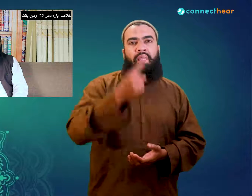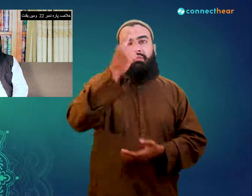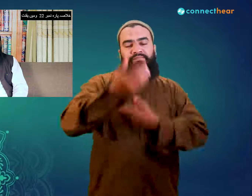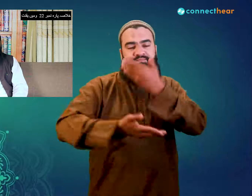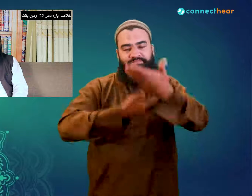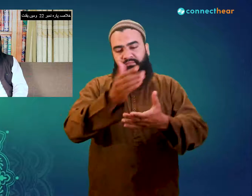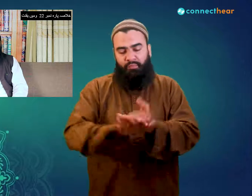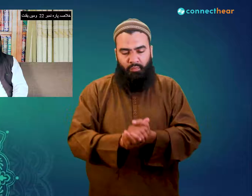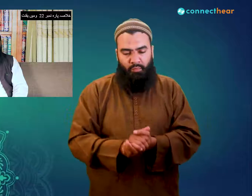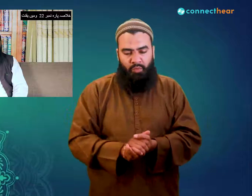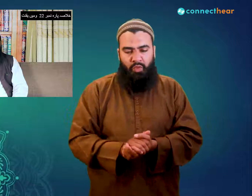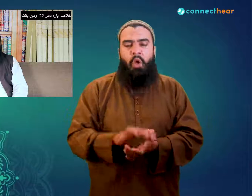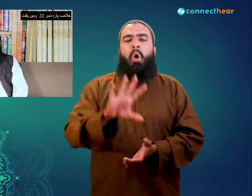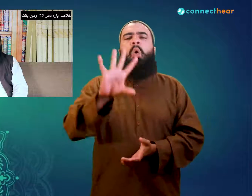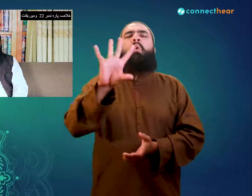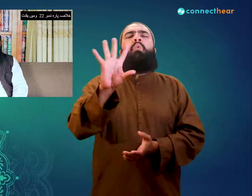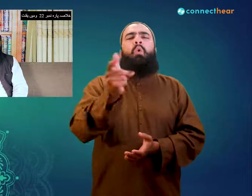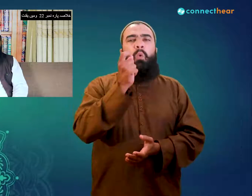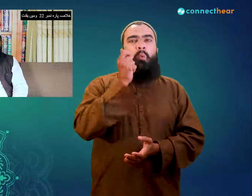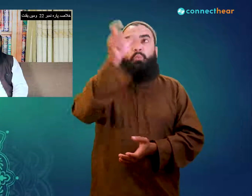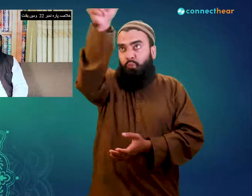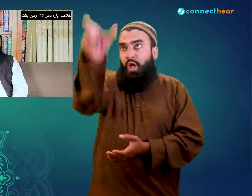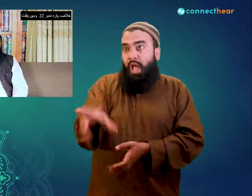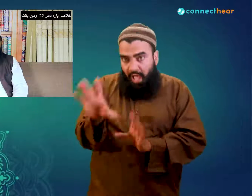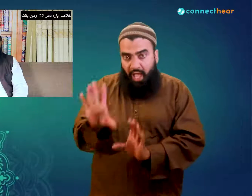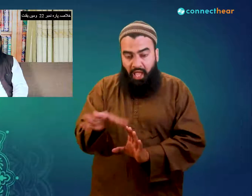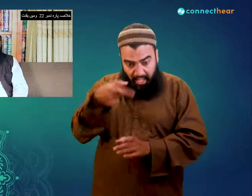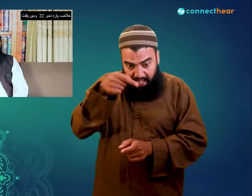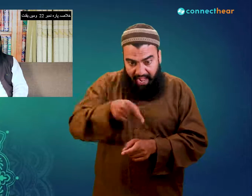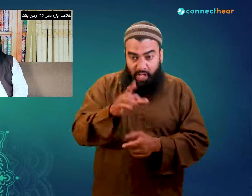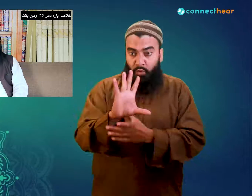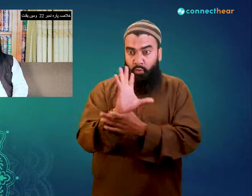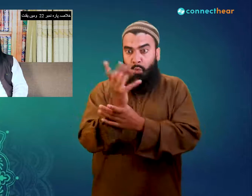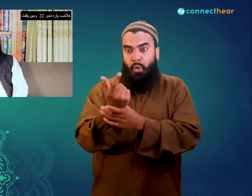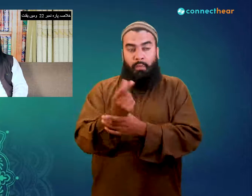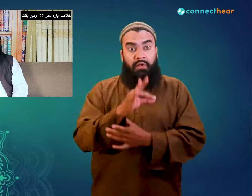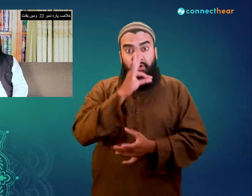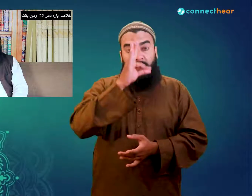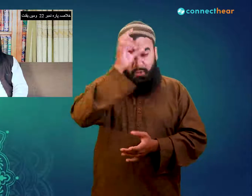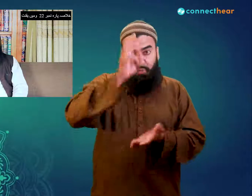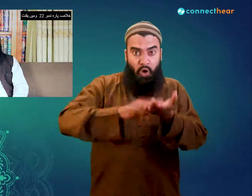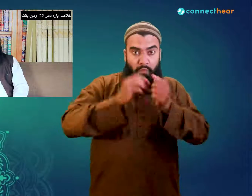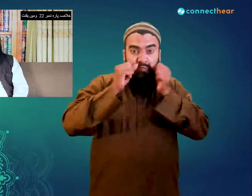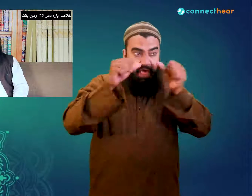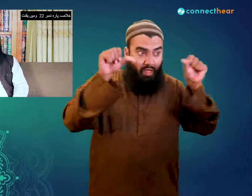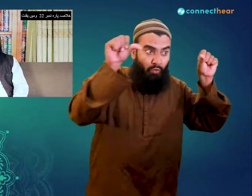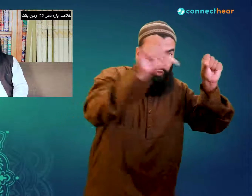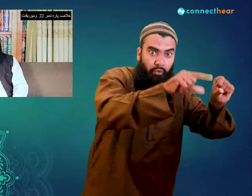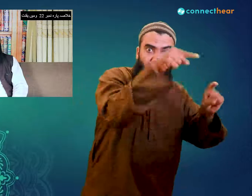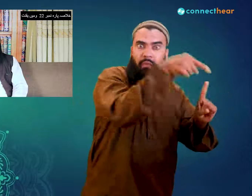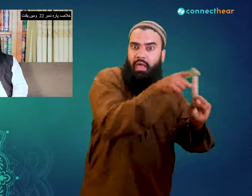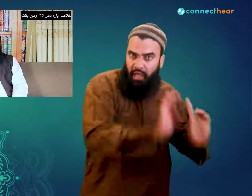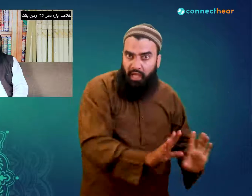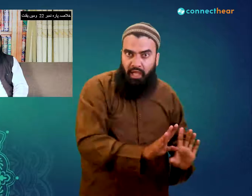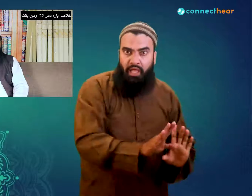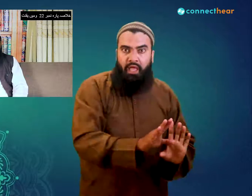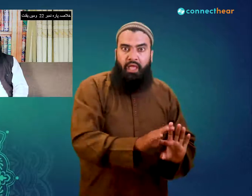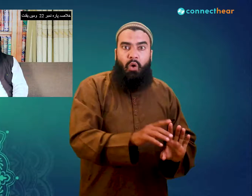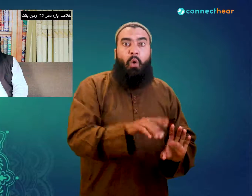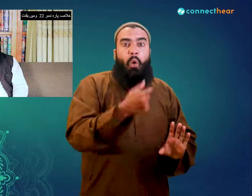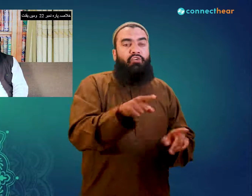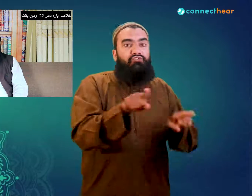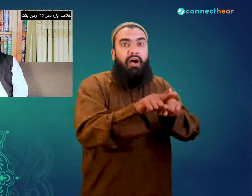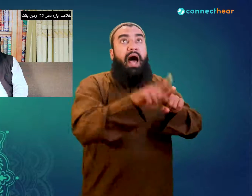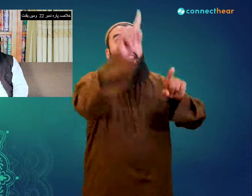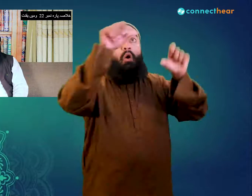لوگ اللہ اور اس کے رسول صلی اللہ علیہ وسلم کو ایذا پہنچاتے ہیں تو اللہ اور اس کے رسول کی لعنت ہے دنیا میں بھی اور آخرت میں